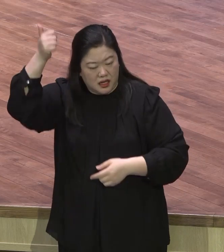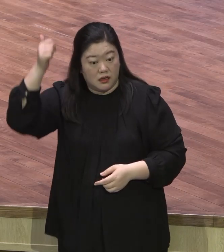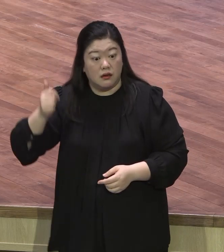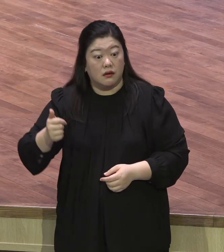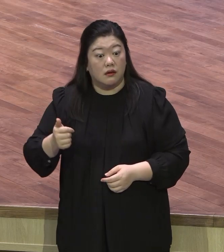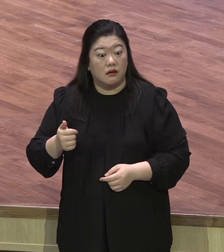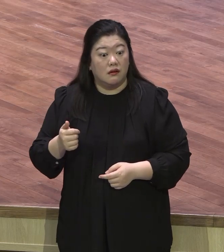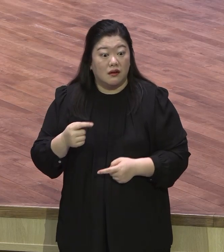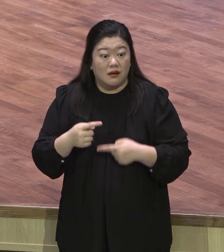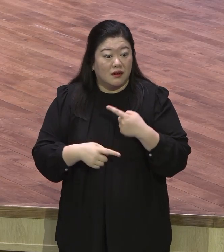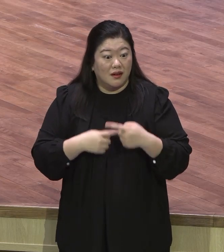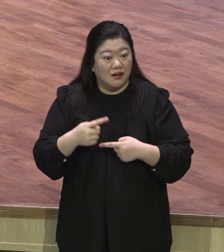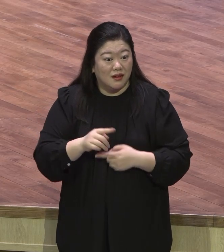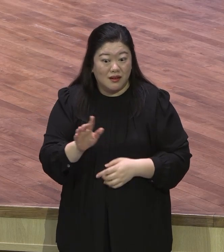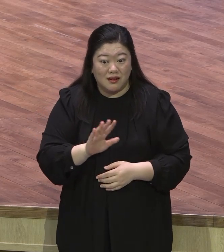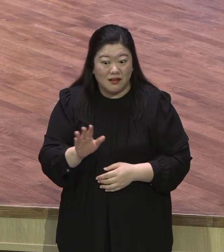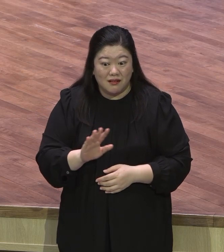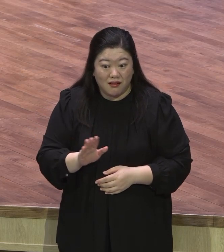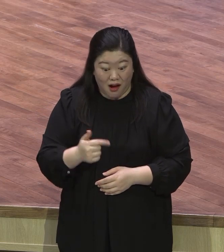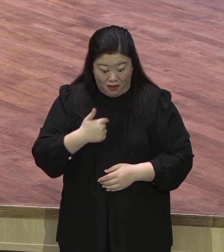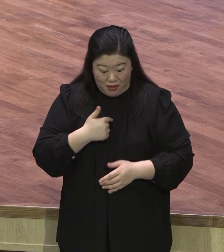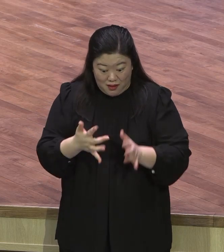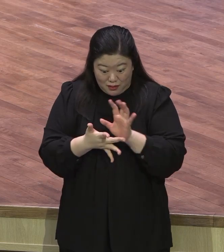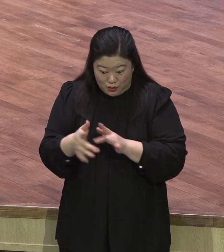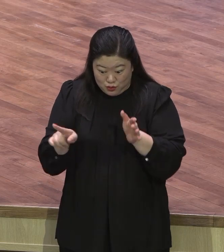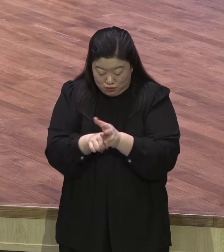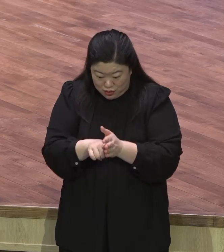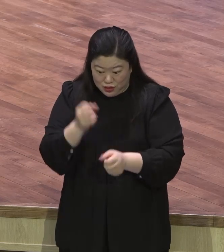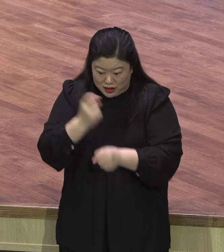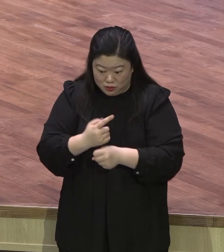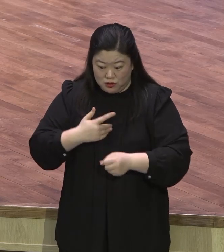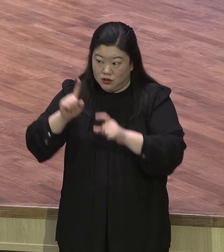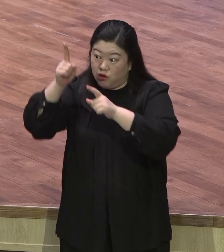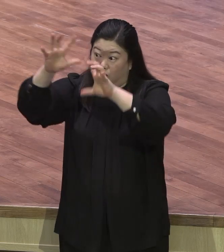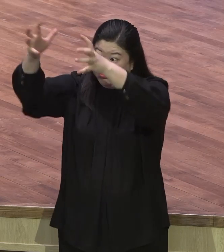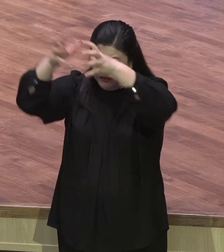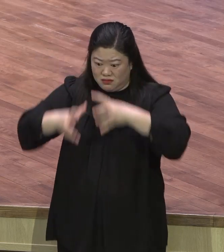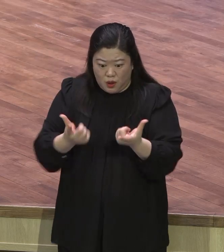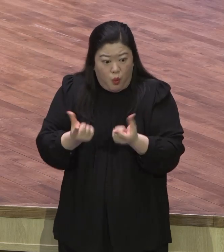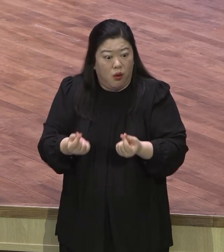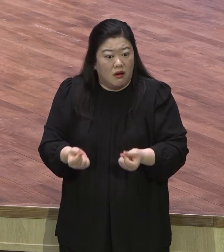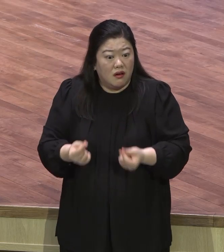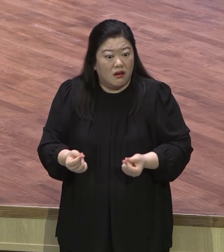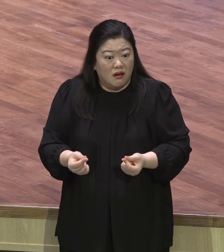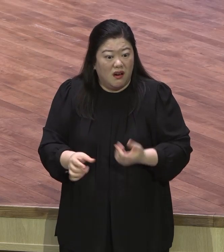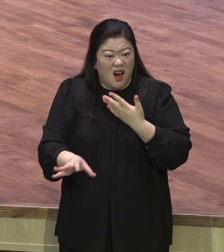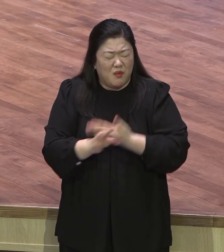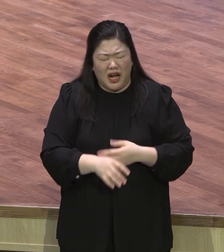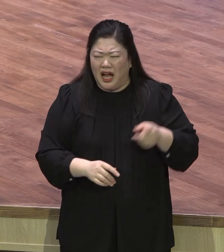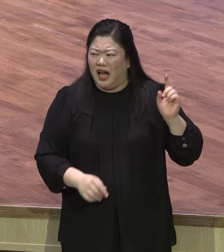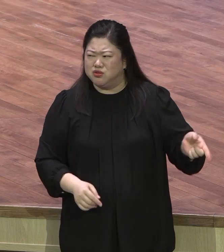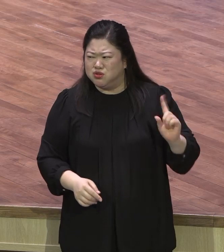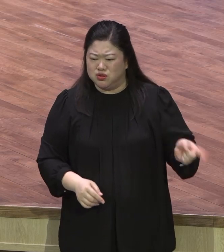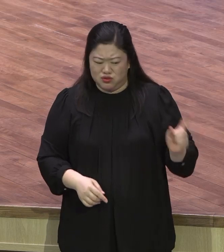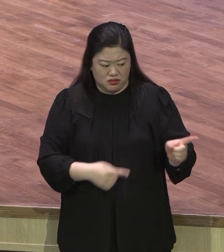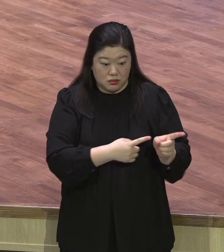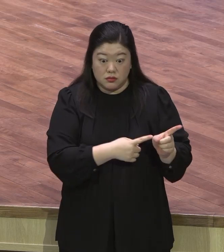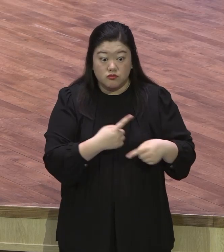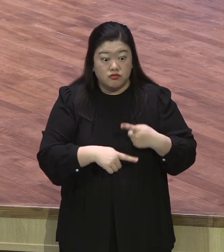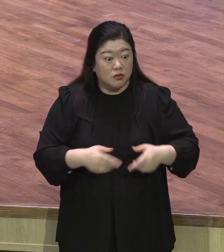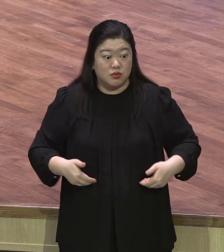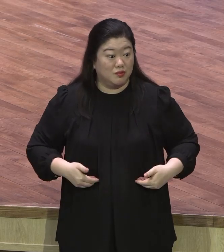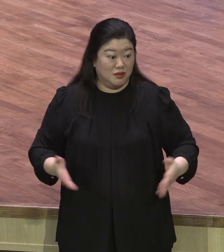주님을 믿는 자들이 천국이잖아요. 내 신명이 천국이 되죠. 내 삶이 천국이 되죠. 이유 없어. 아이고